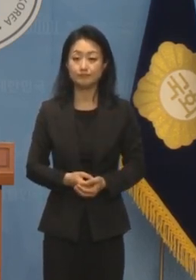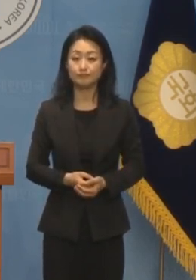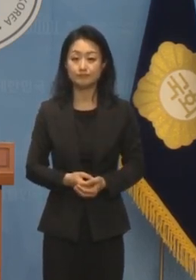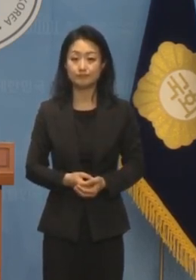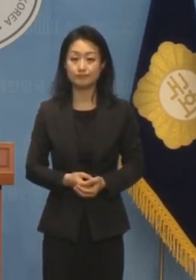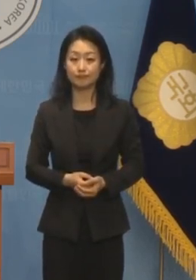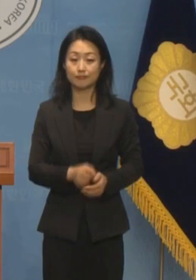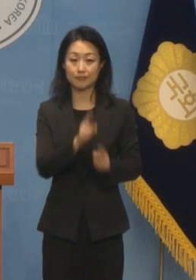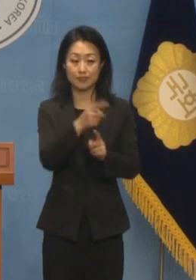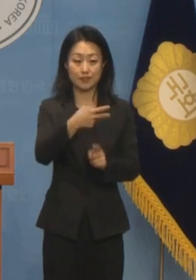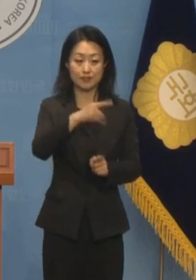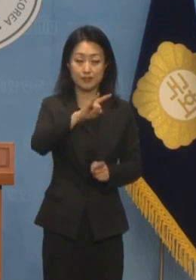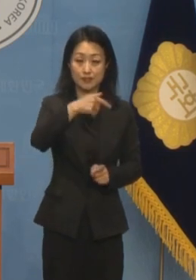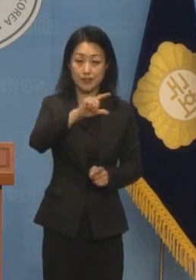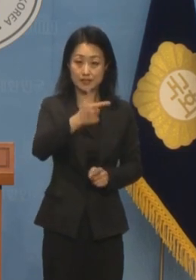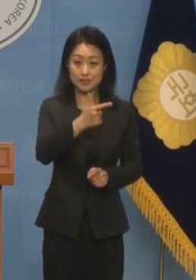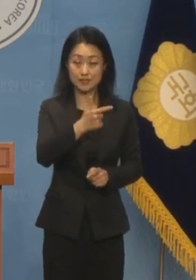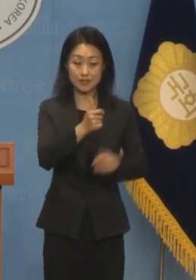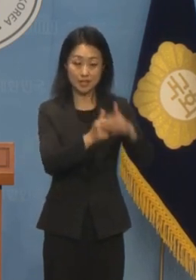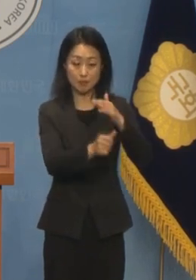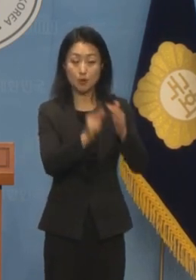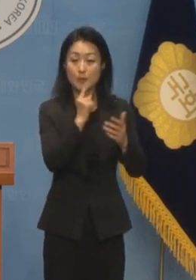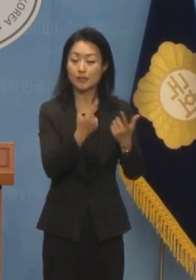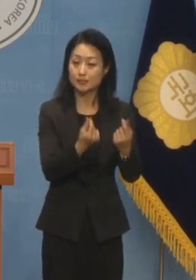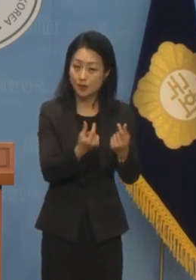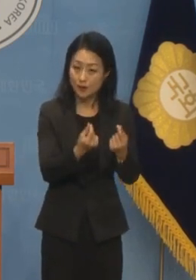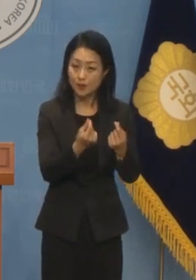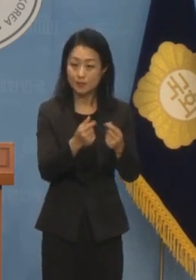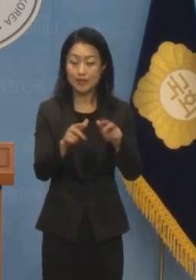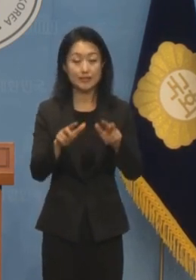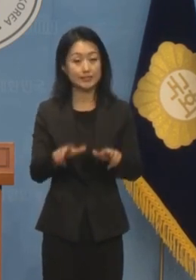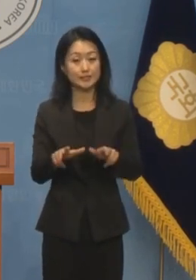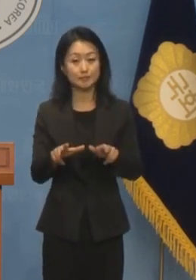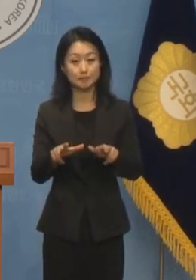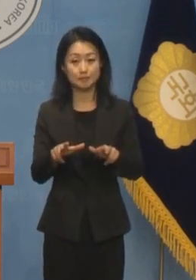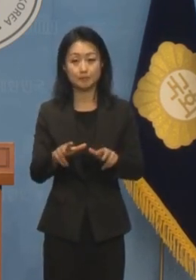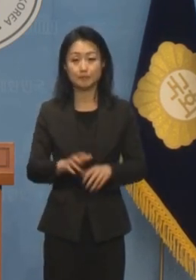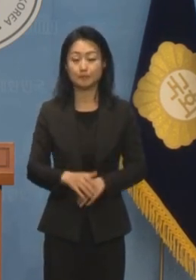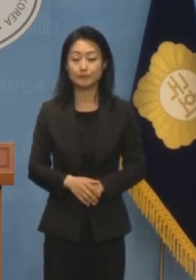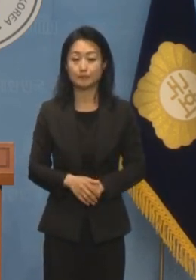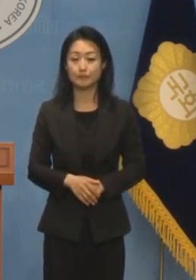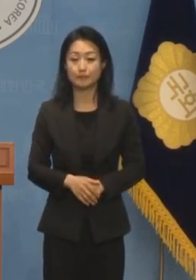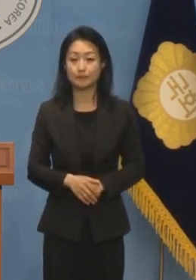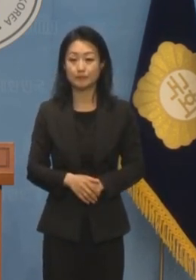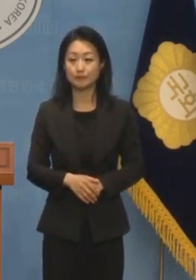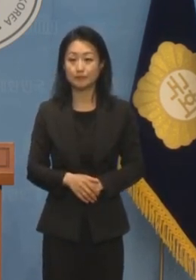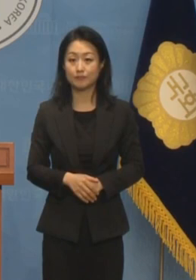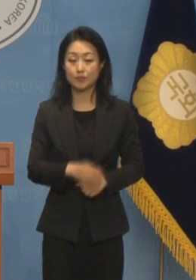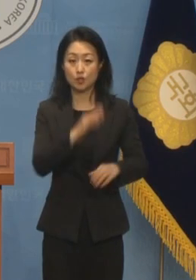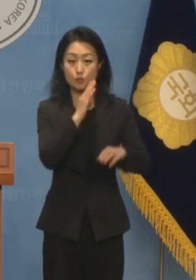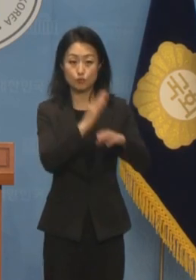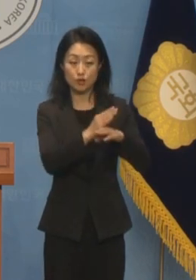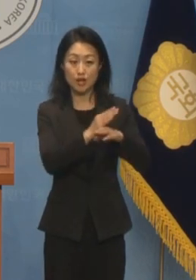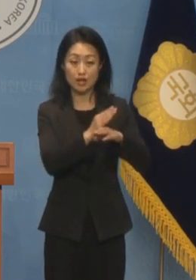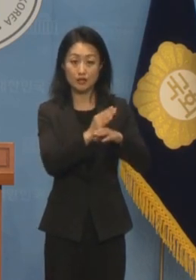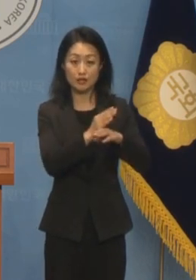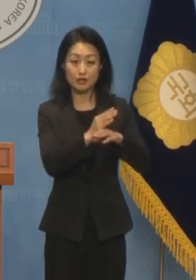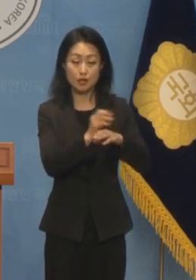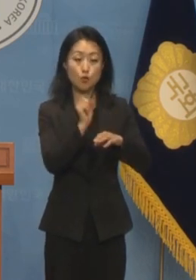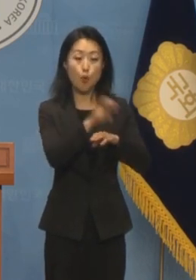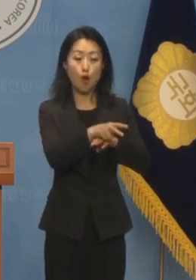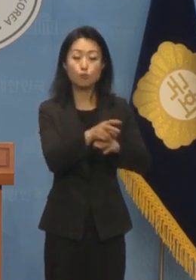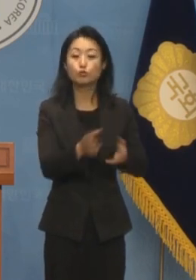앞에서 이래진 대표님도 말씀했습니다만은 지금 현재 이 은폐 및 월북몰이 조작